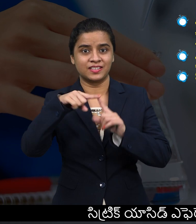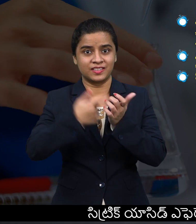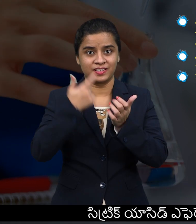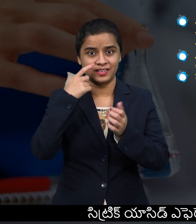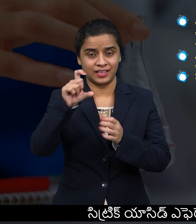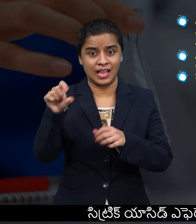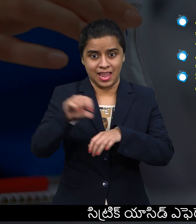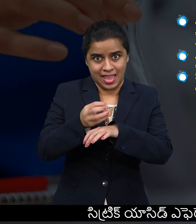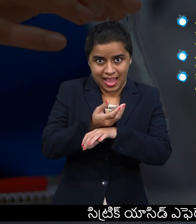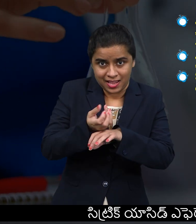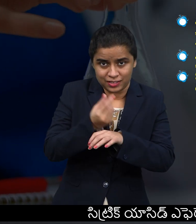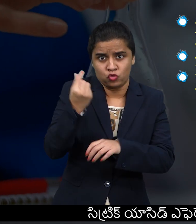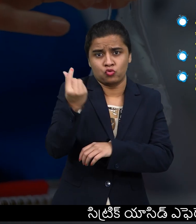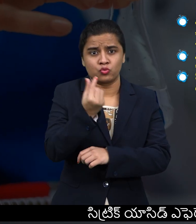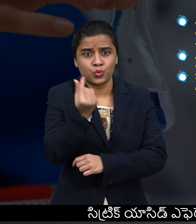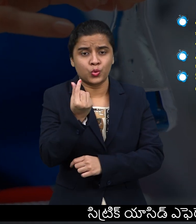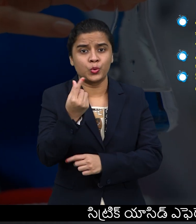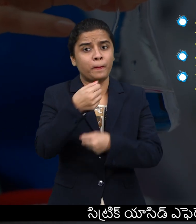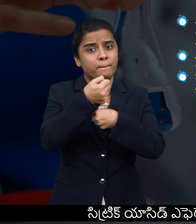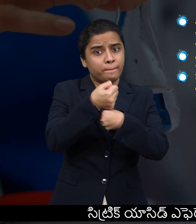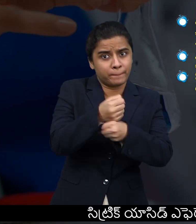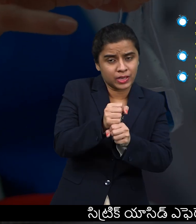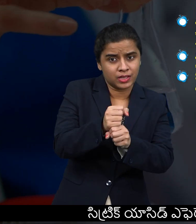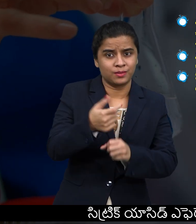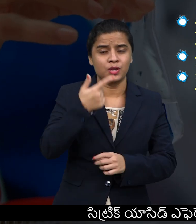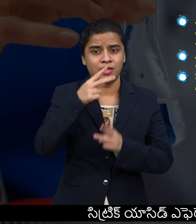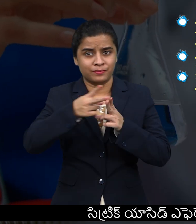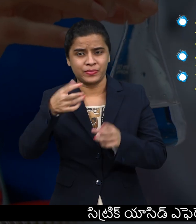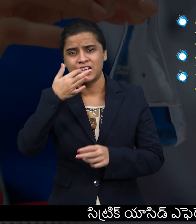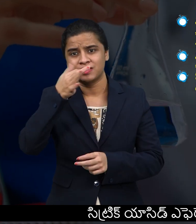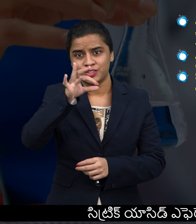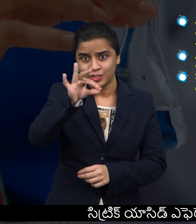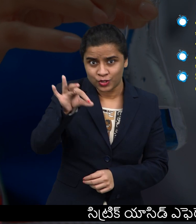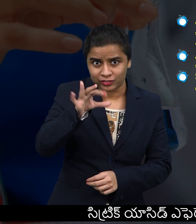సిట్రిక్ యాసిడ్ ఎఫర్వేసెంట్ లవణాల తయారీలో